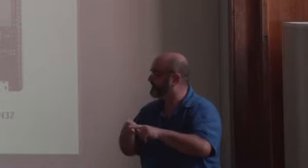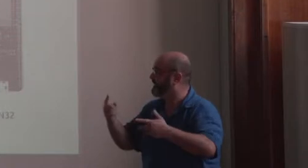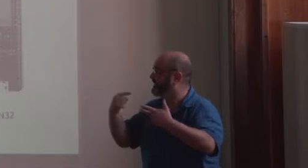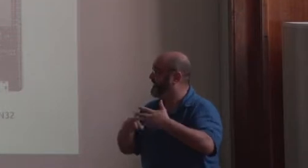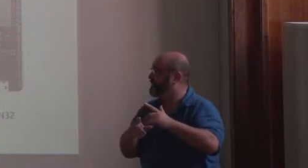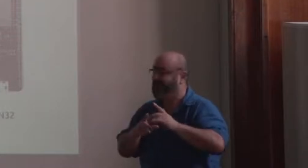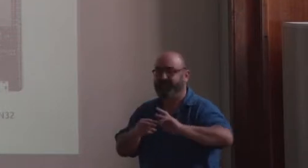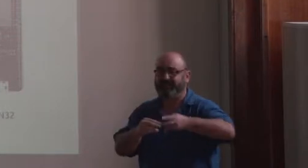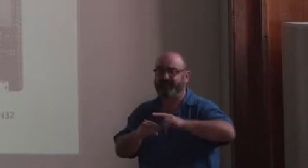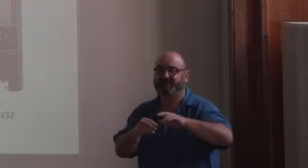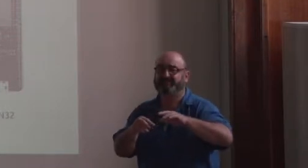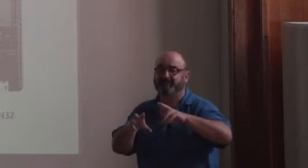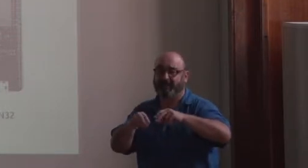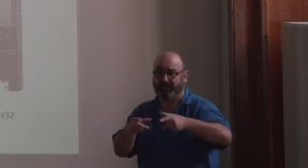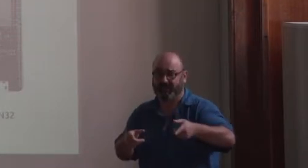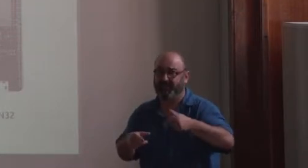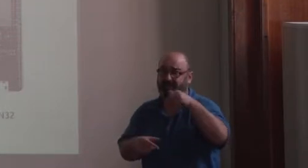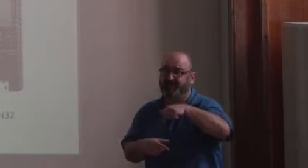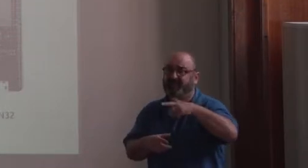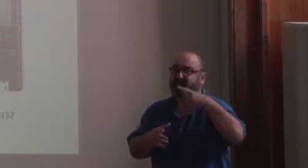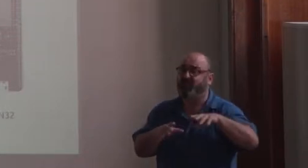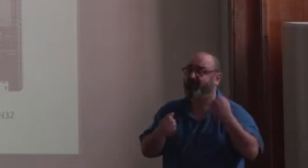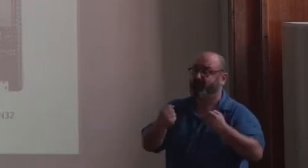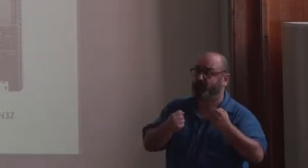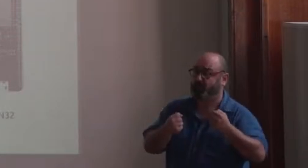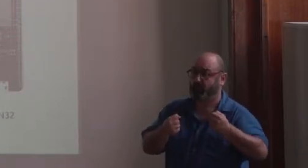genre le bus scan de votre voiture, etc.